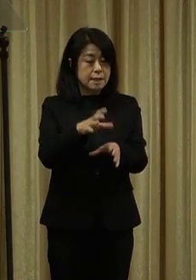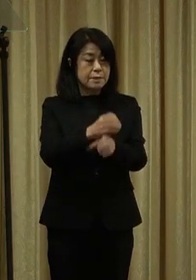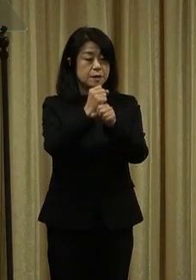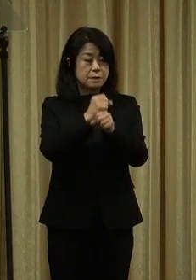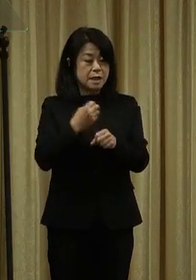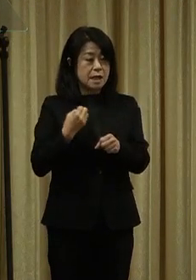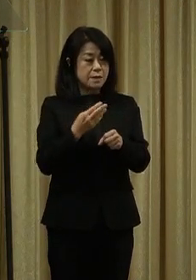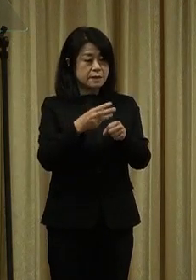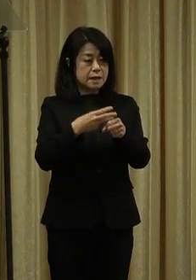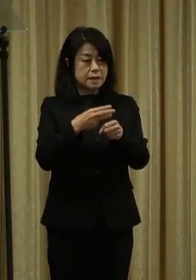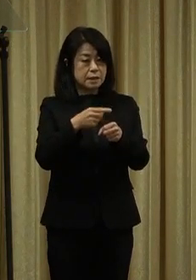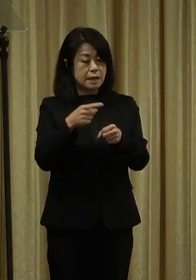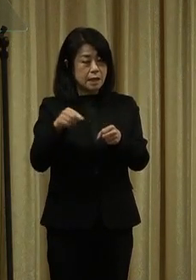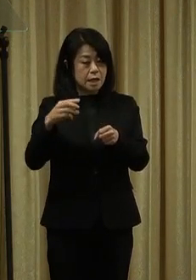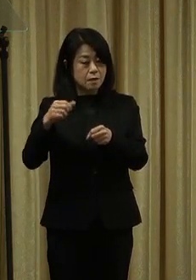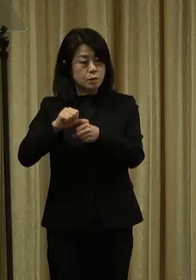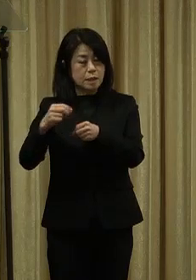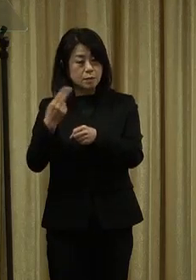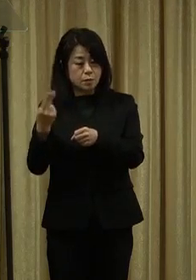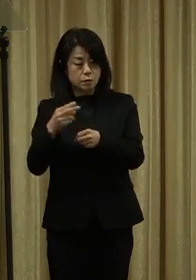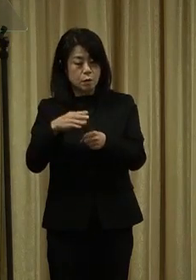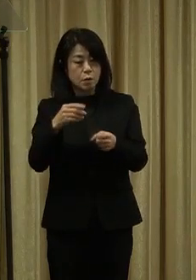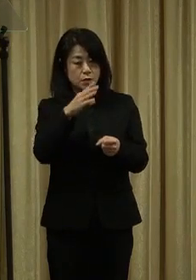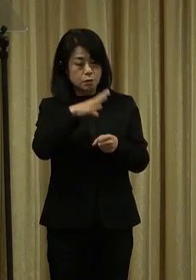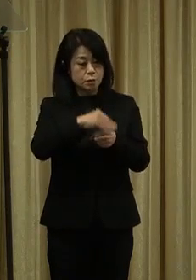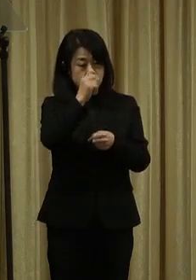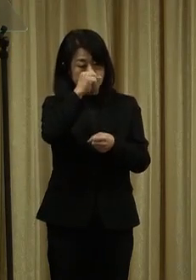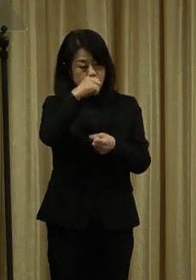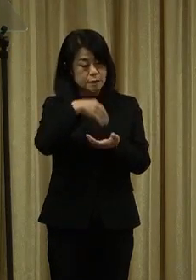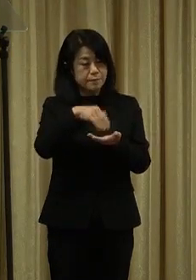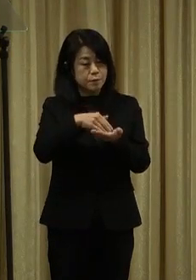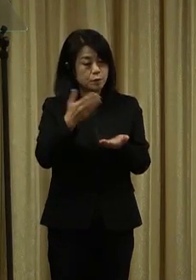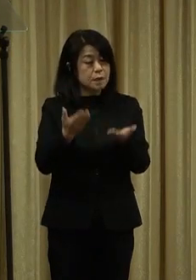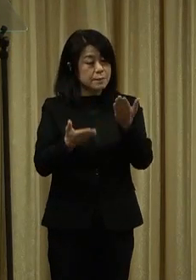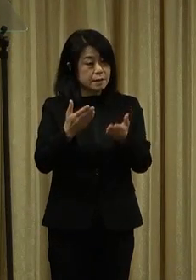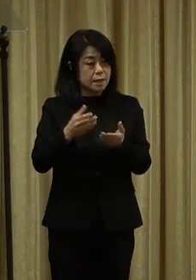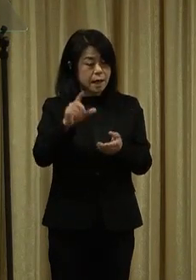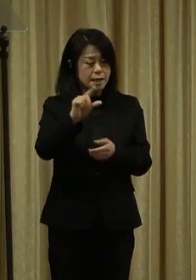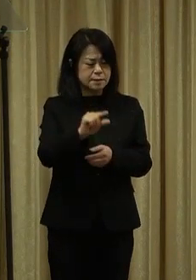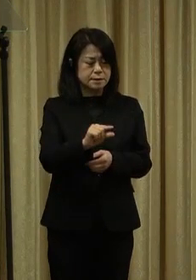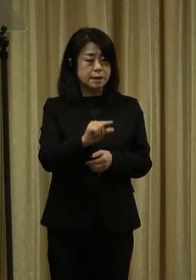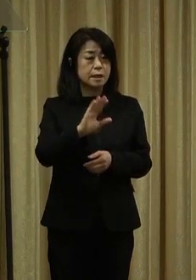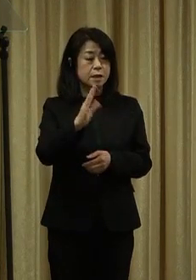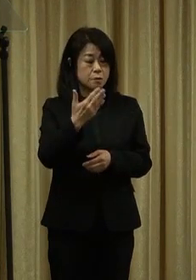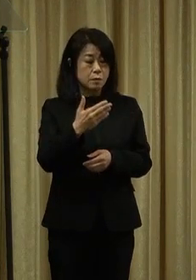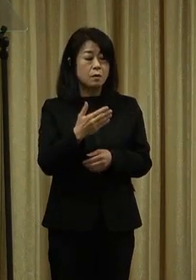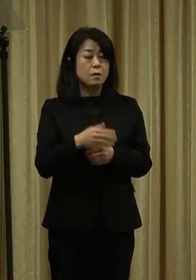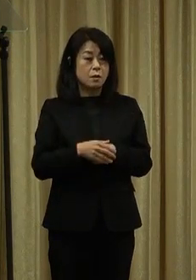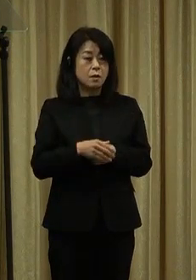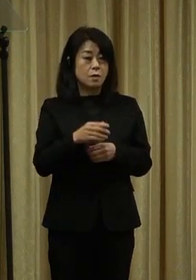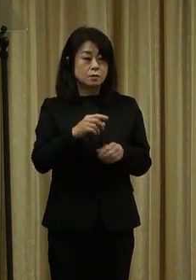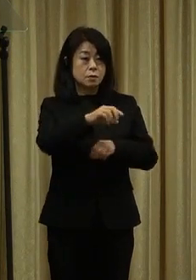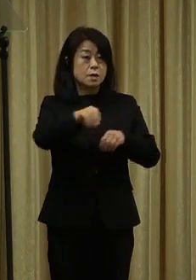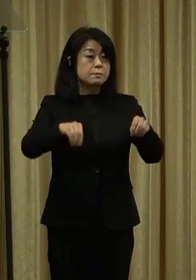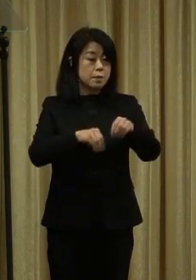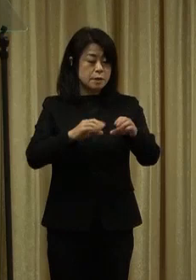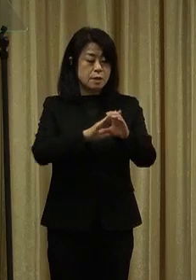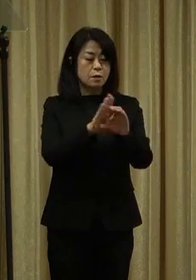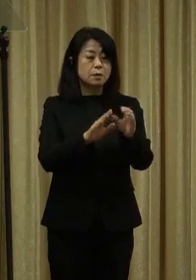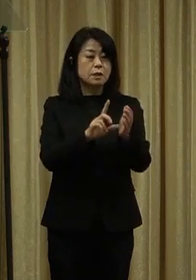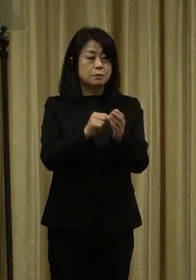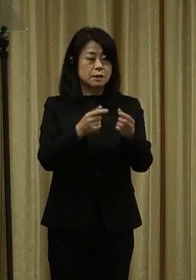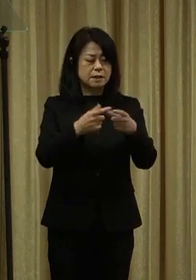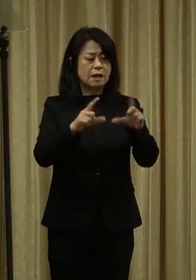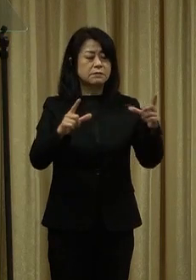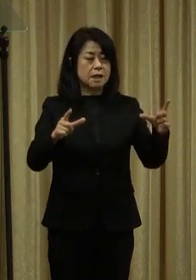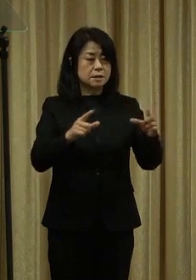年度から令和5年度の当初予算よりは規模が小さくはなっておりますが、実はその一方でコロナ禍で拡大